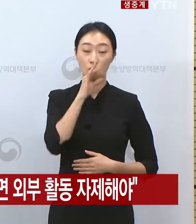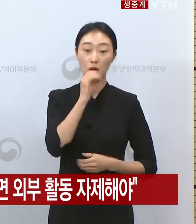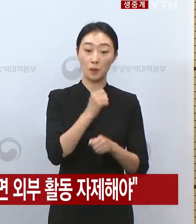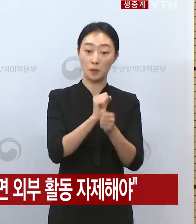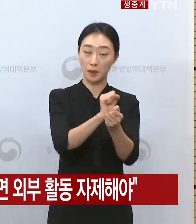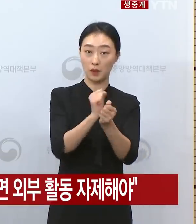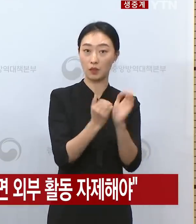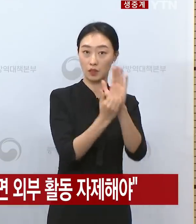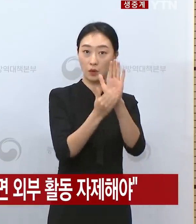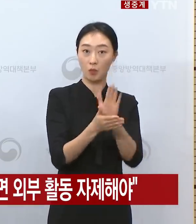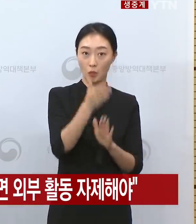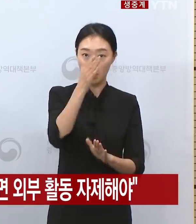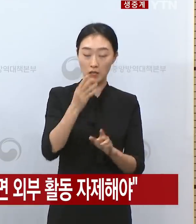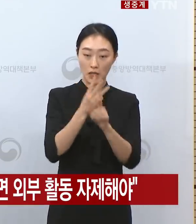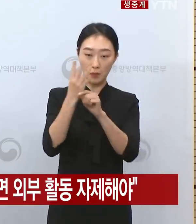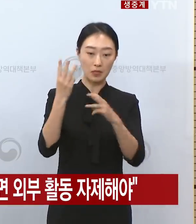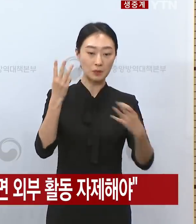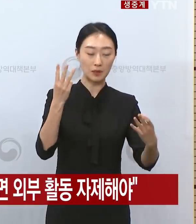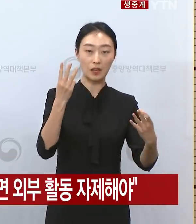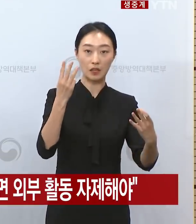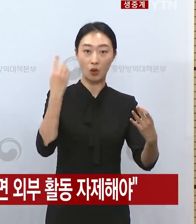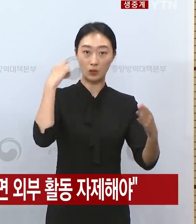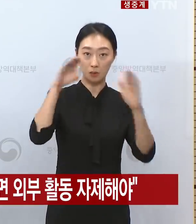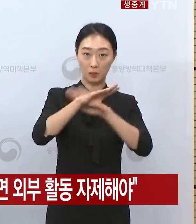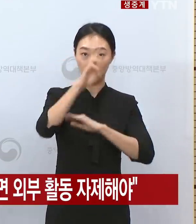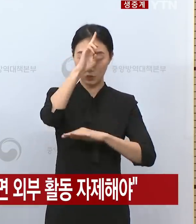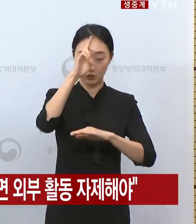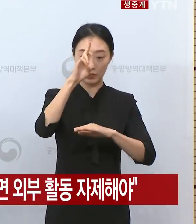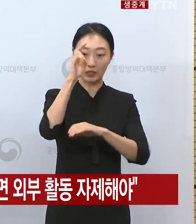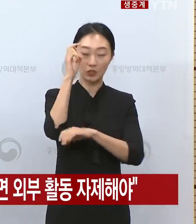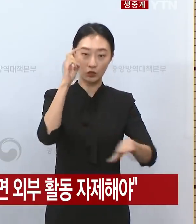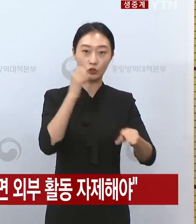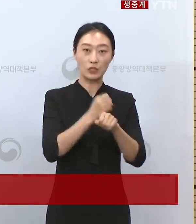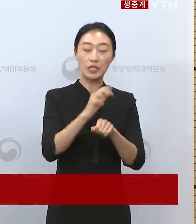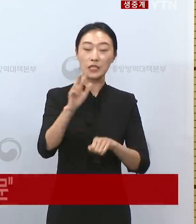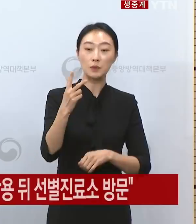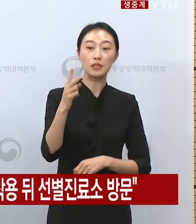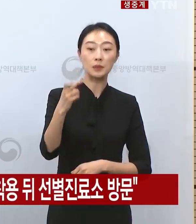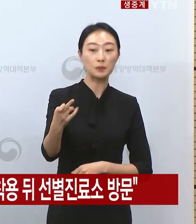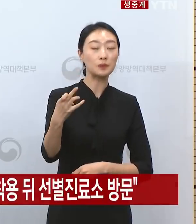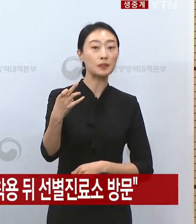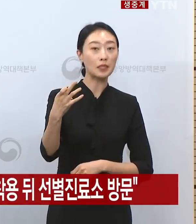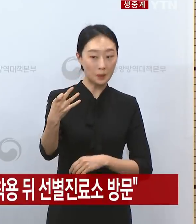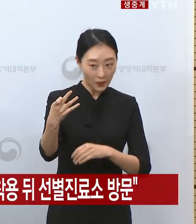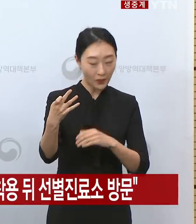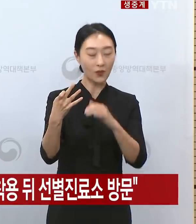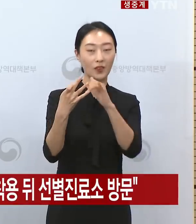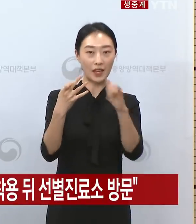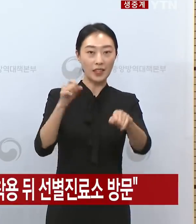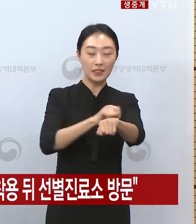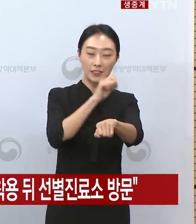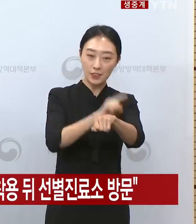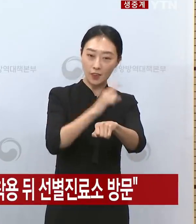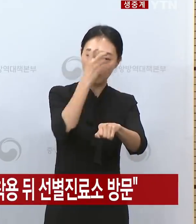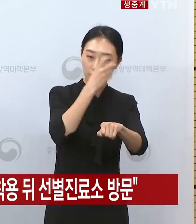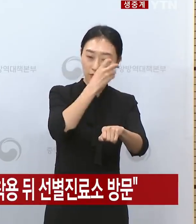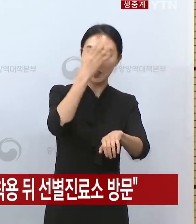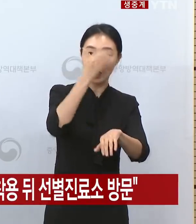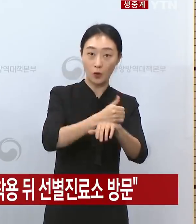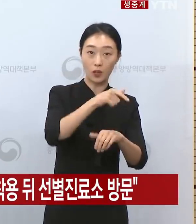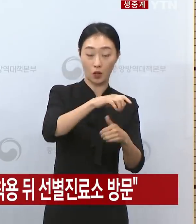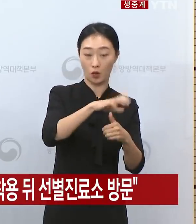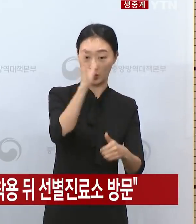중앙방역대책본부는 3월 14일 0시 이전까지 격리 해제된 714명의 특성을 정리하여 말씀드립니다. 이건